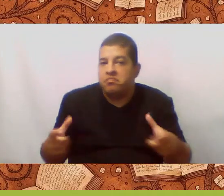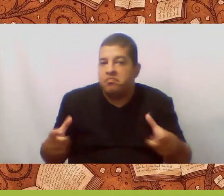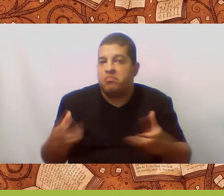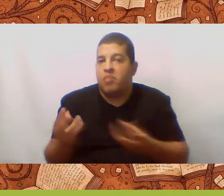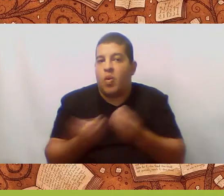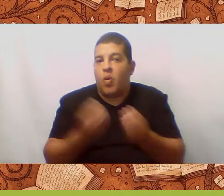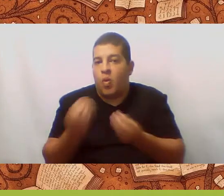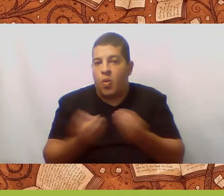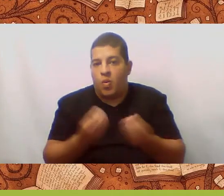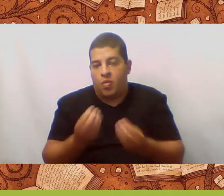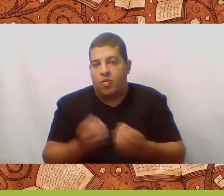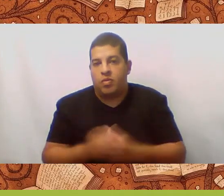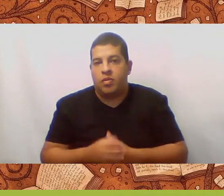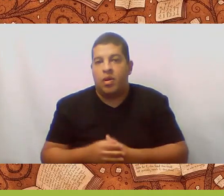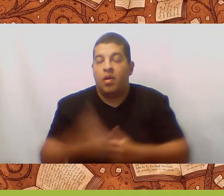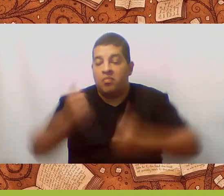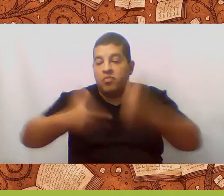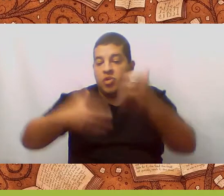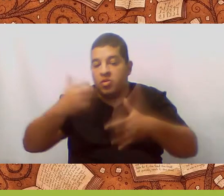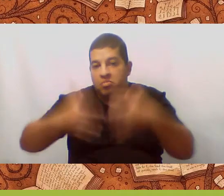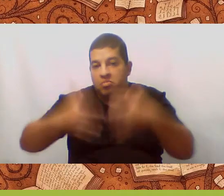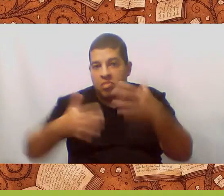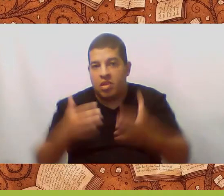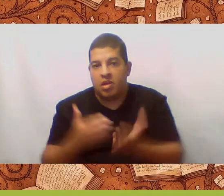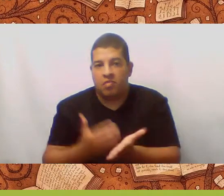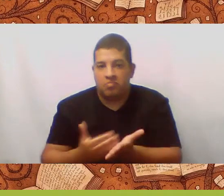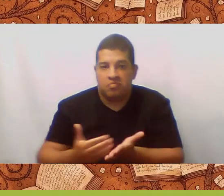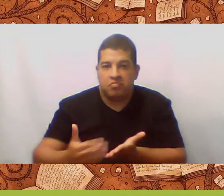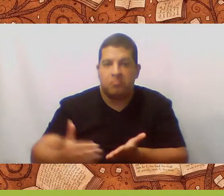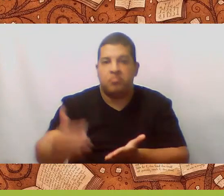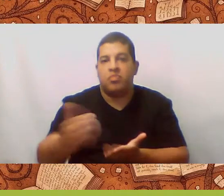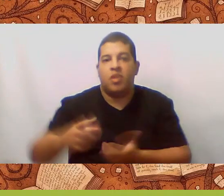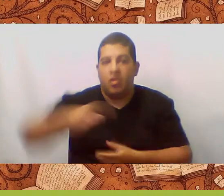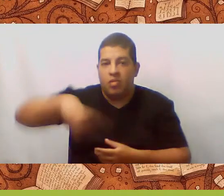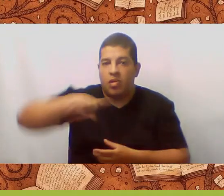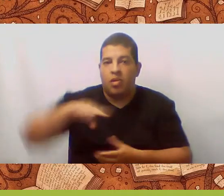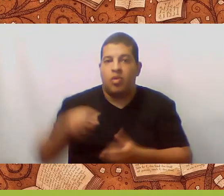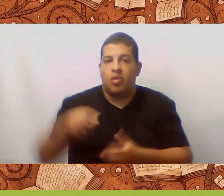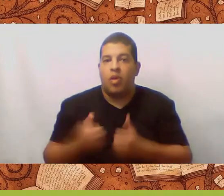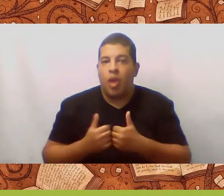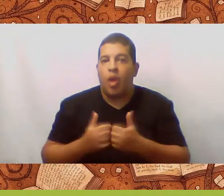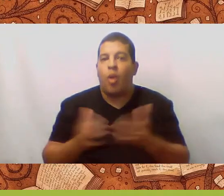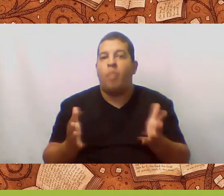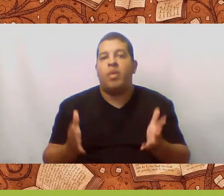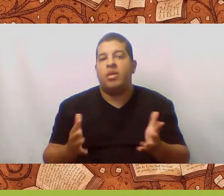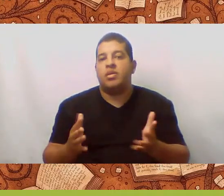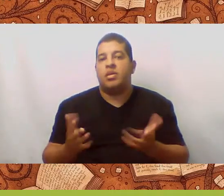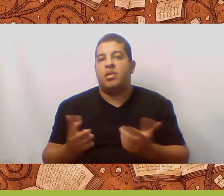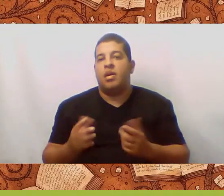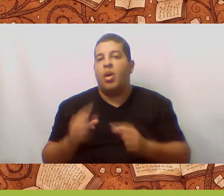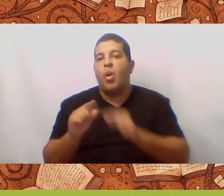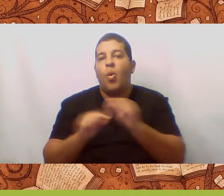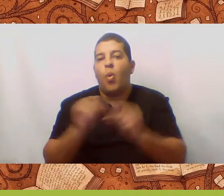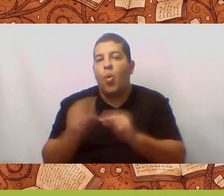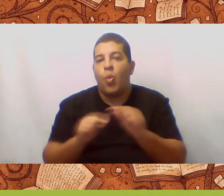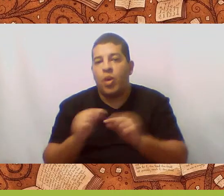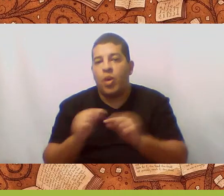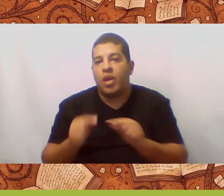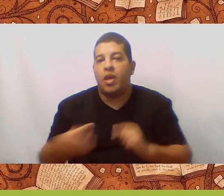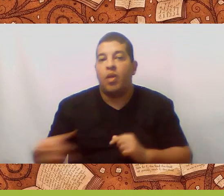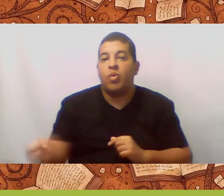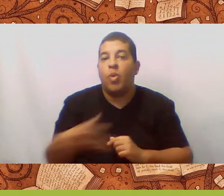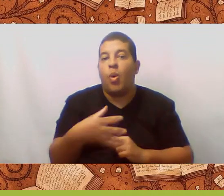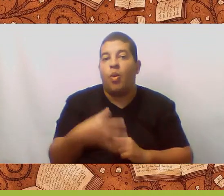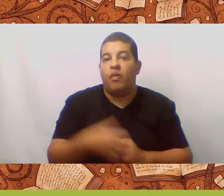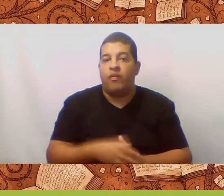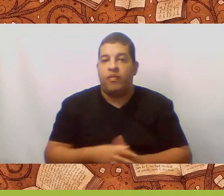o fio dessa conferência, né? Nós vamos começar pelo que é o mais atual dentro da